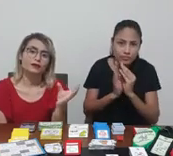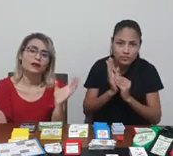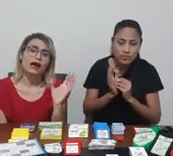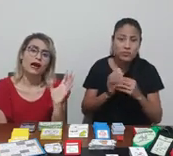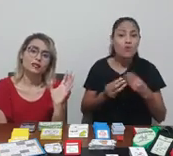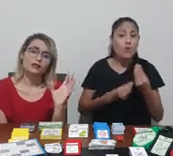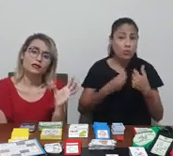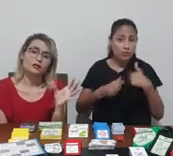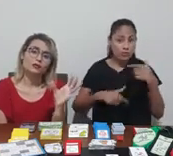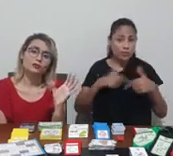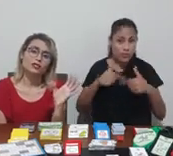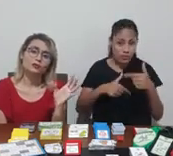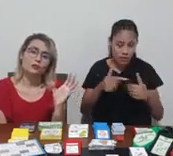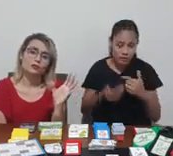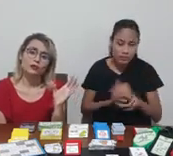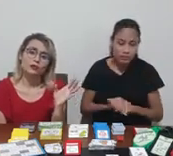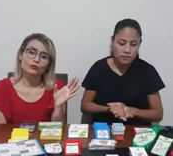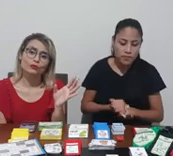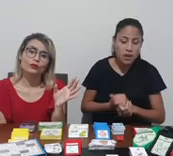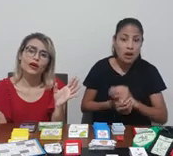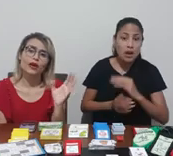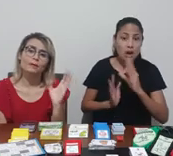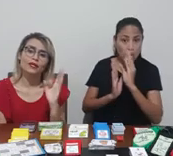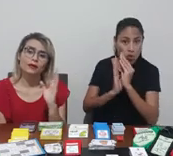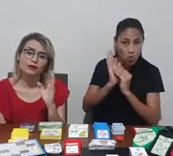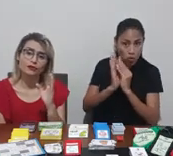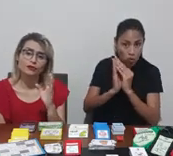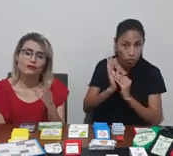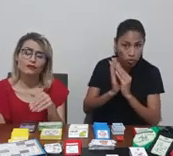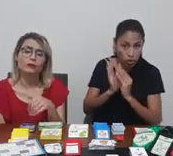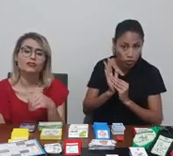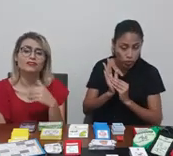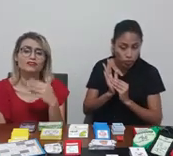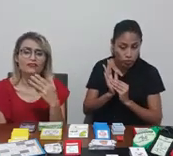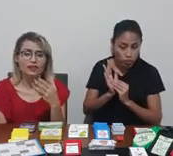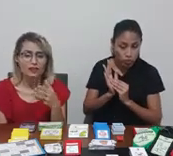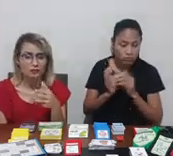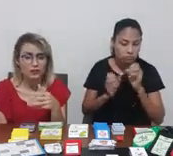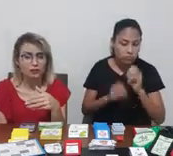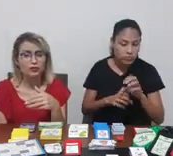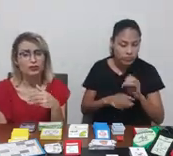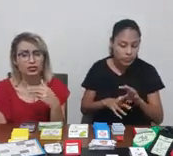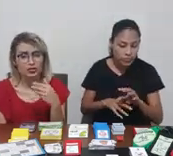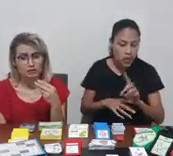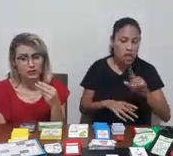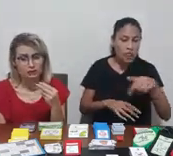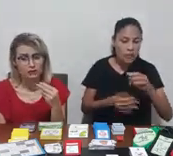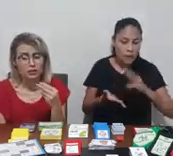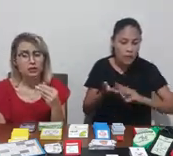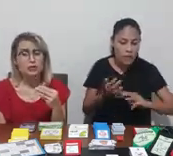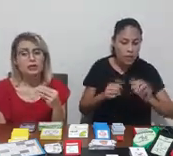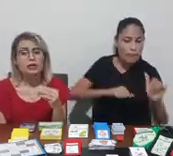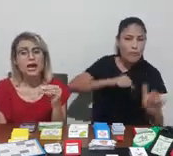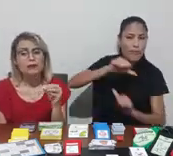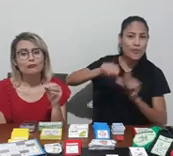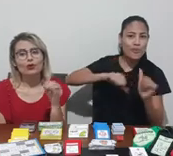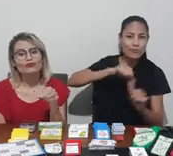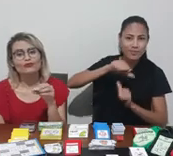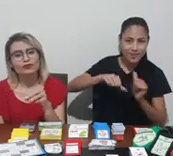era aplicando o mesmo conteúdo, reaplicando de forma diferente metodologicamente